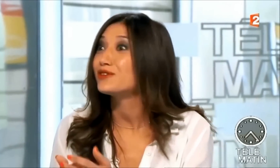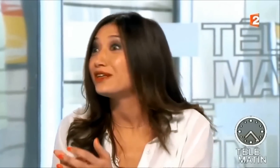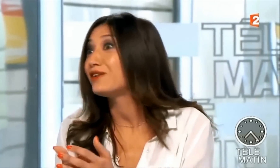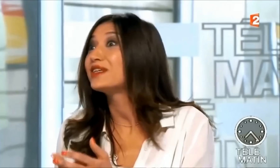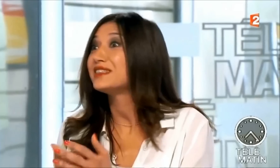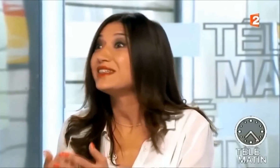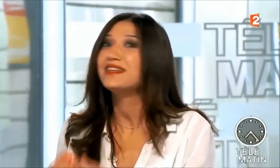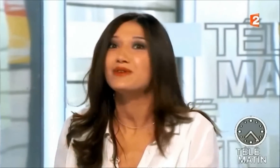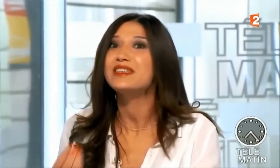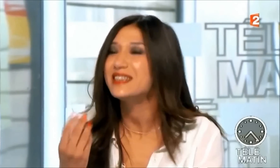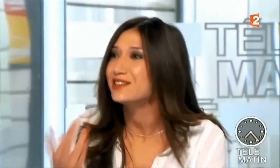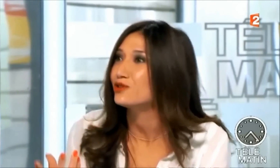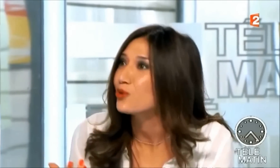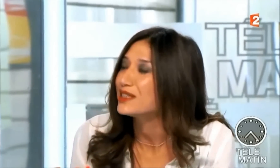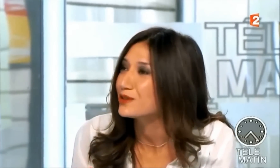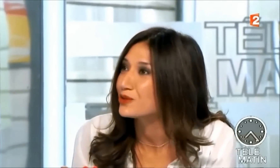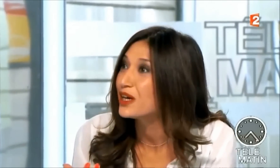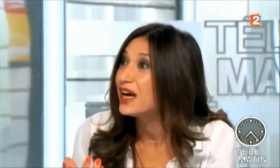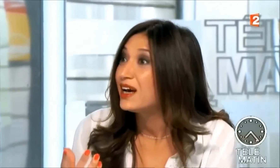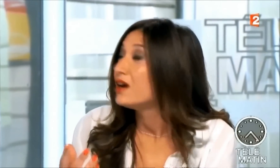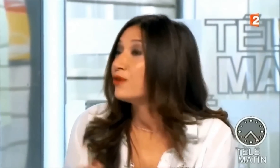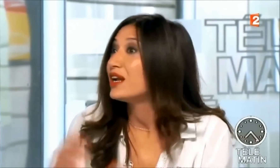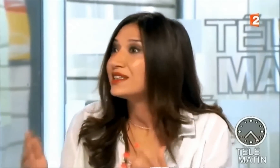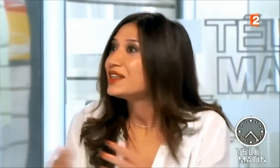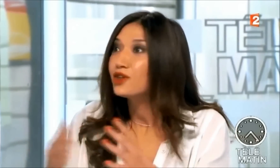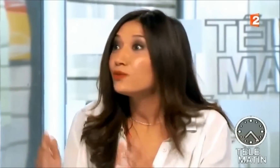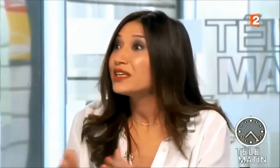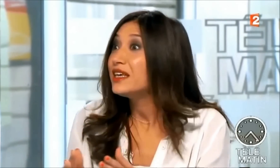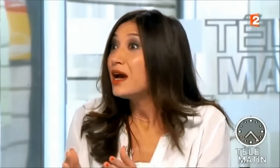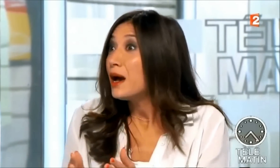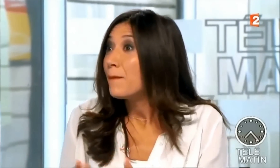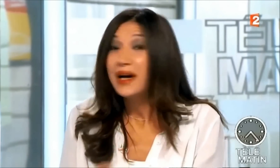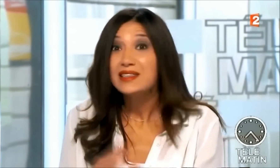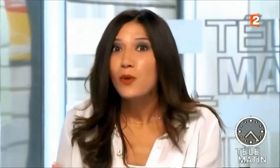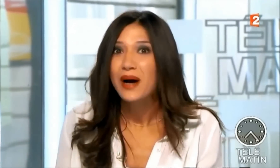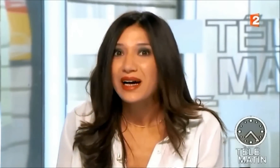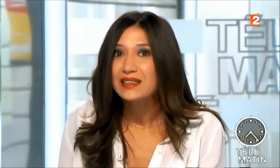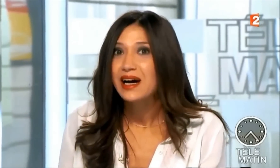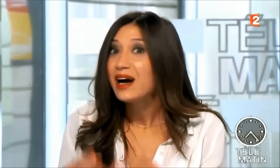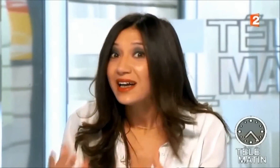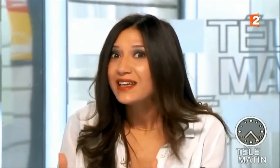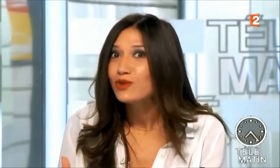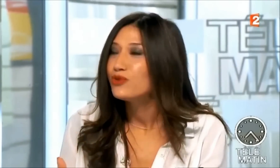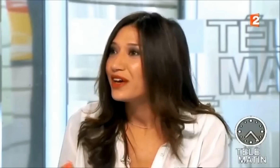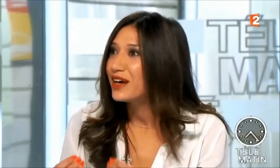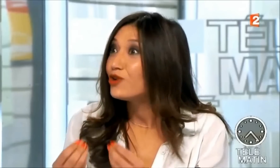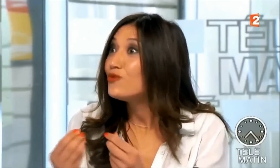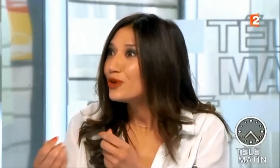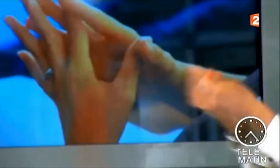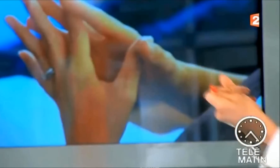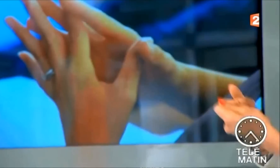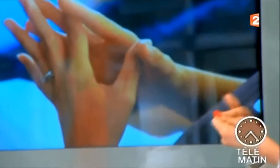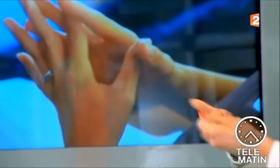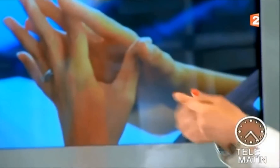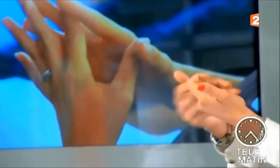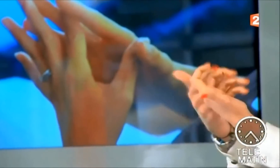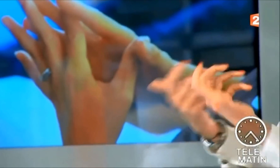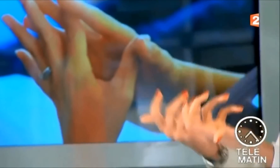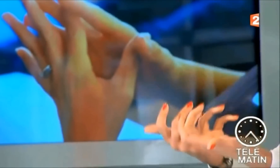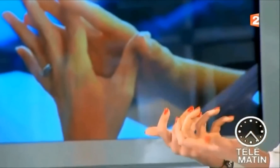de la langue des signes est né en 1760. Voilà, c'est un homme qui, presque par hasard, a découvert le mode de communication de deux